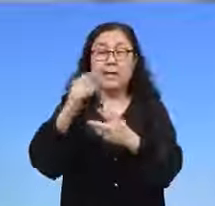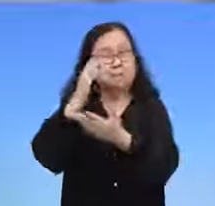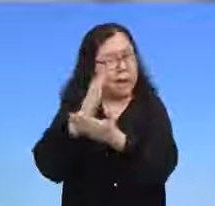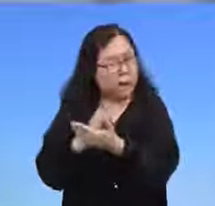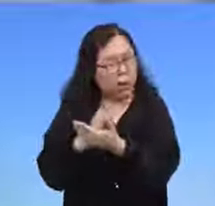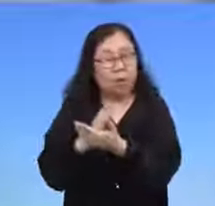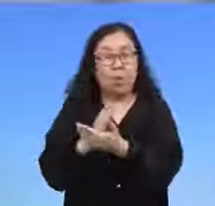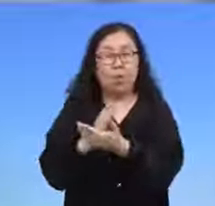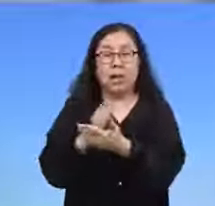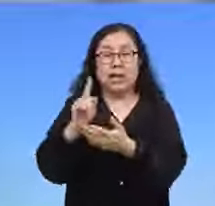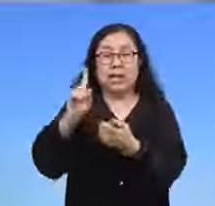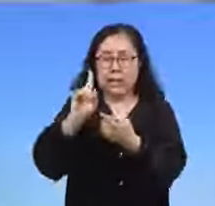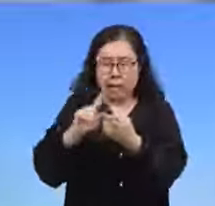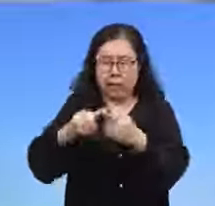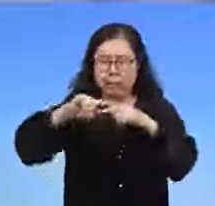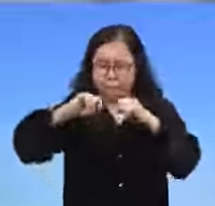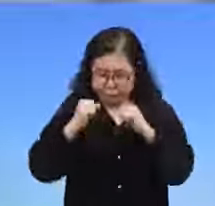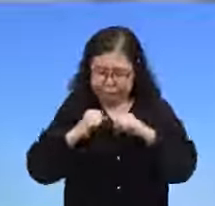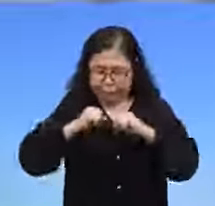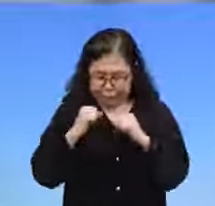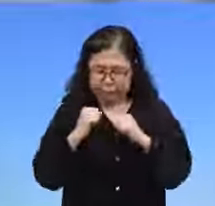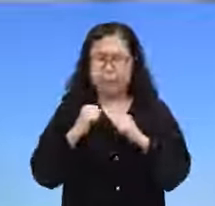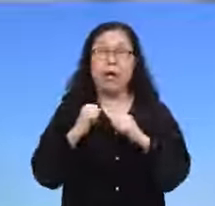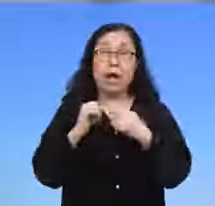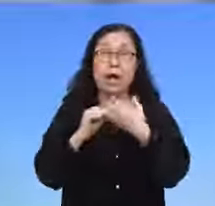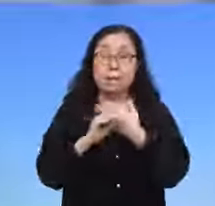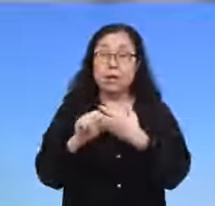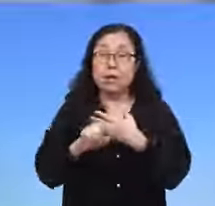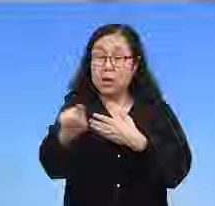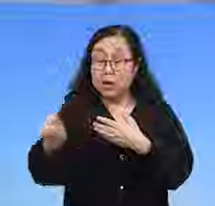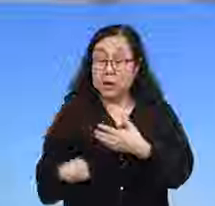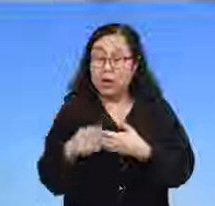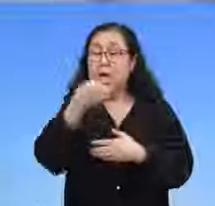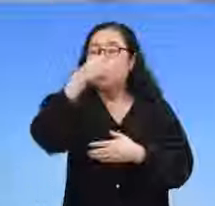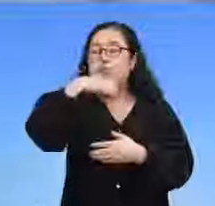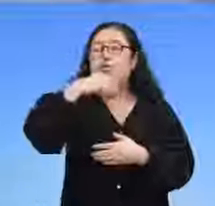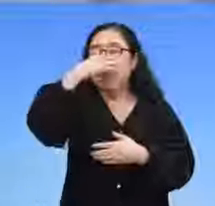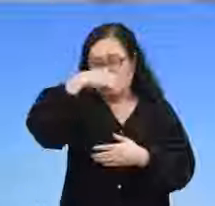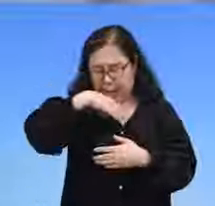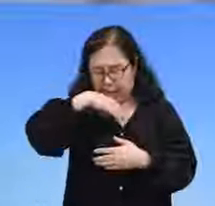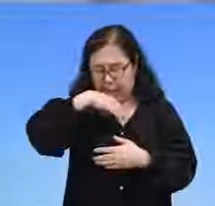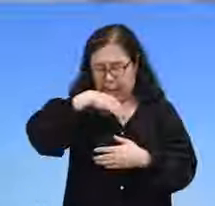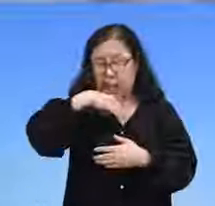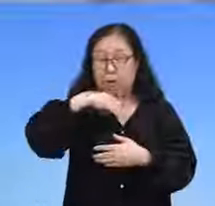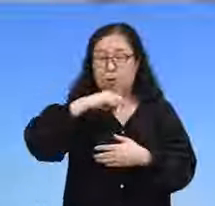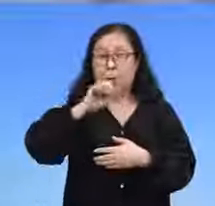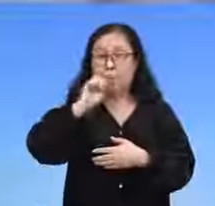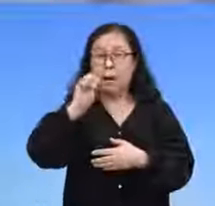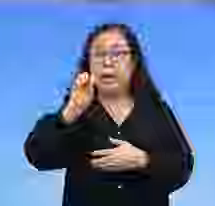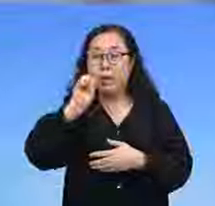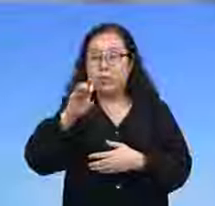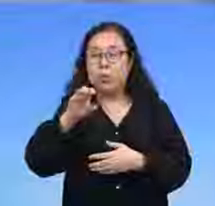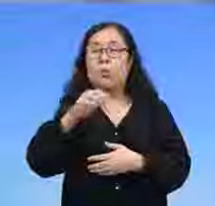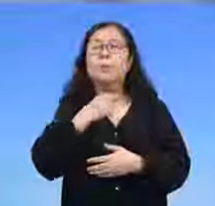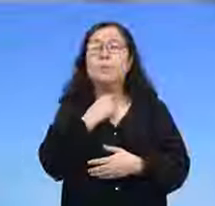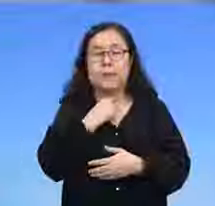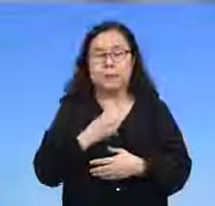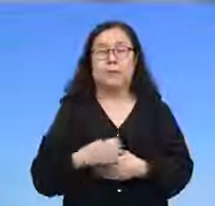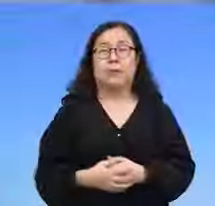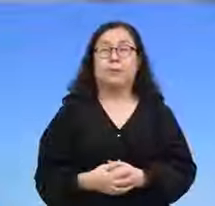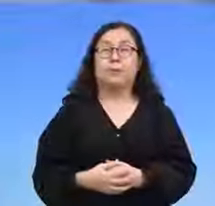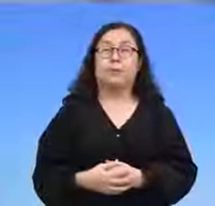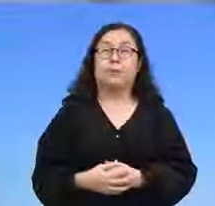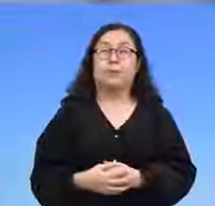하지 말고 있는 대로 순종하면은 이게 너희들에게 참 유익하다. 제가 이 이야기를 꼭 해주고 싶었거든요.